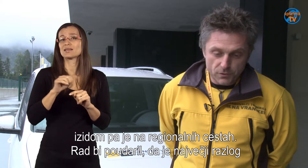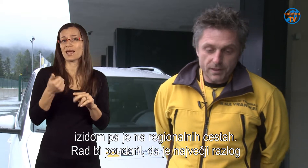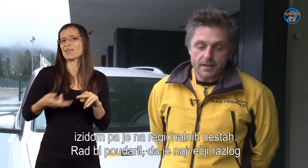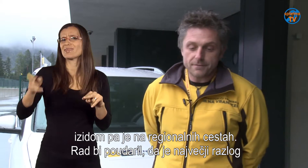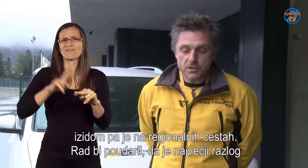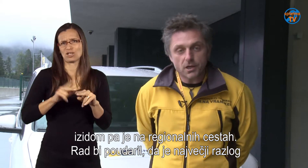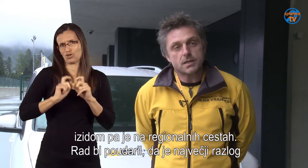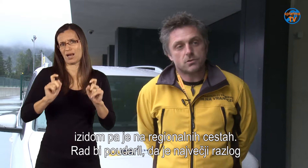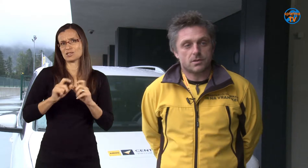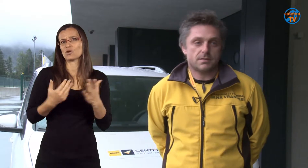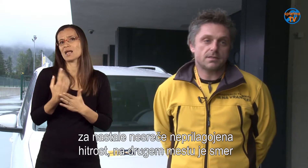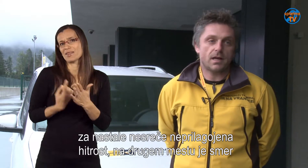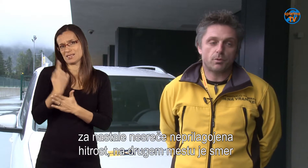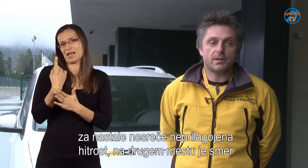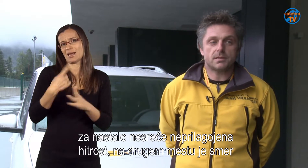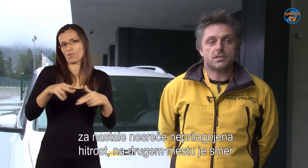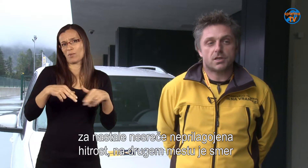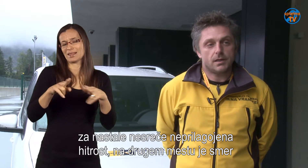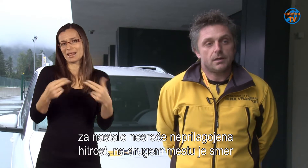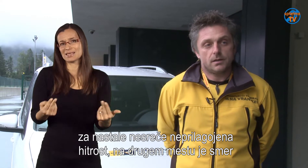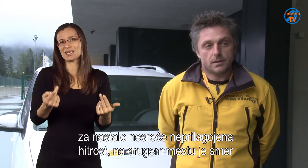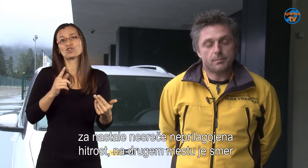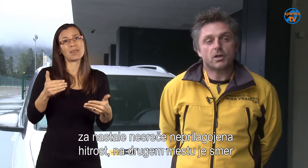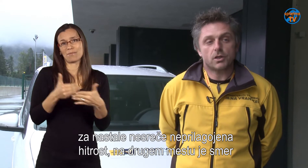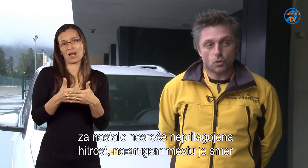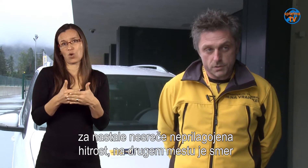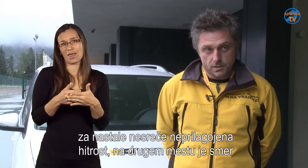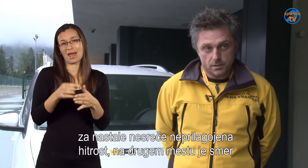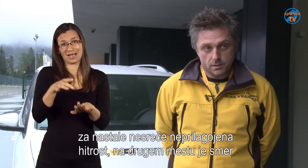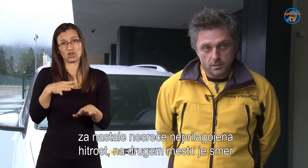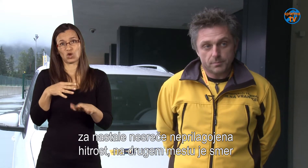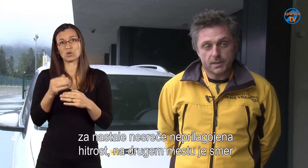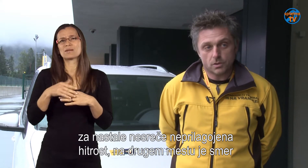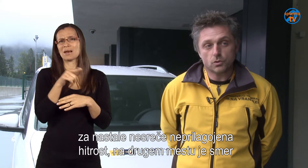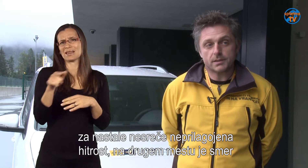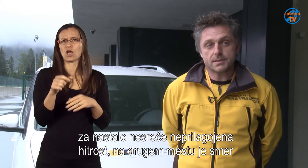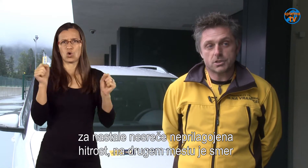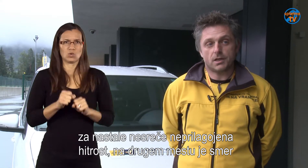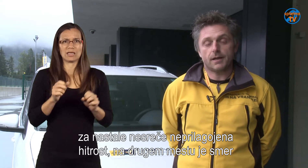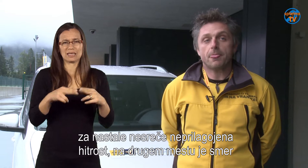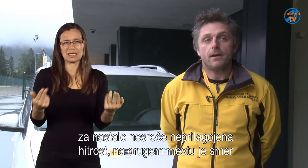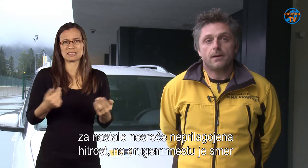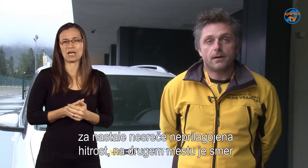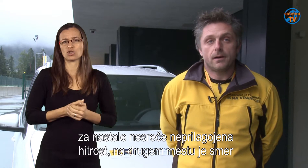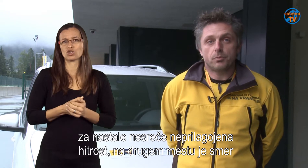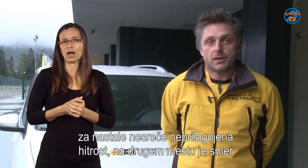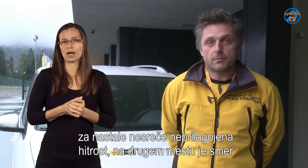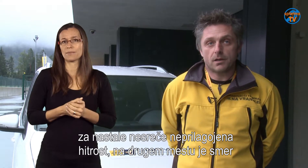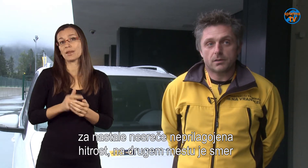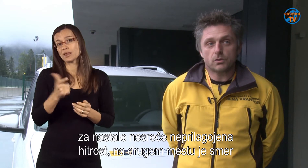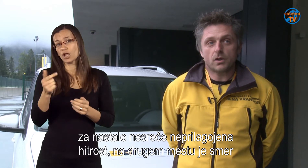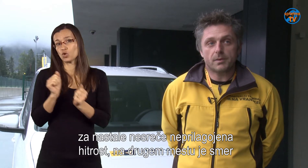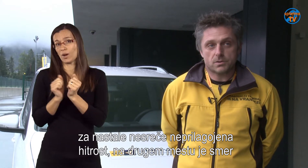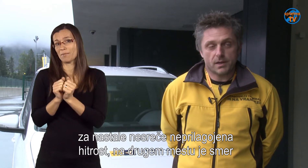je v bistvu največji razlog za nastale prometne nesreče nepremerna hitrost pri teh hudih nesrečah.